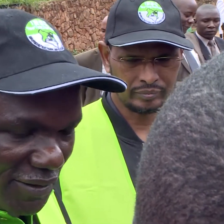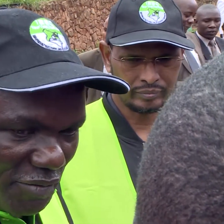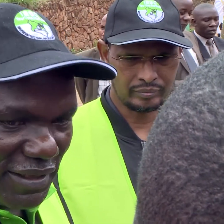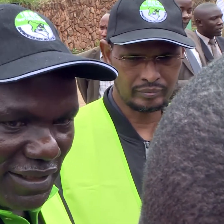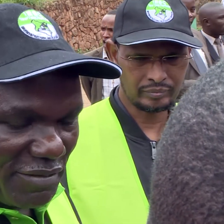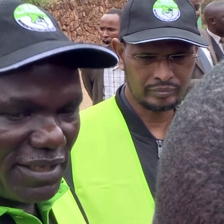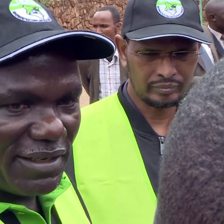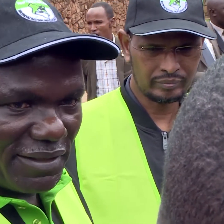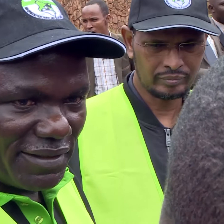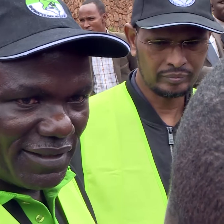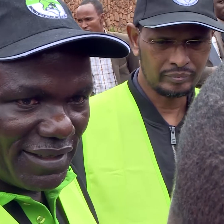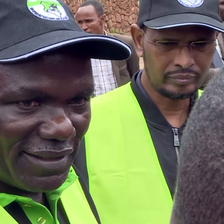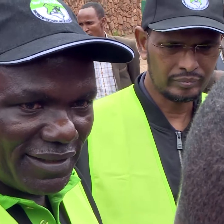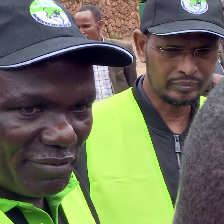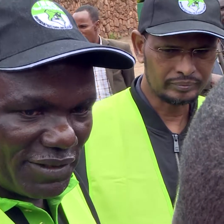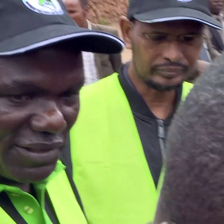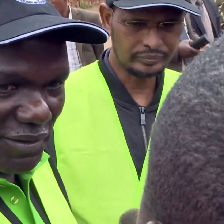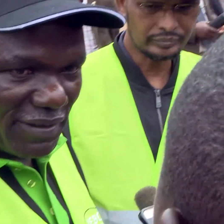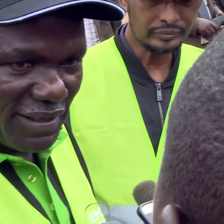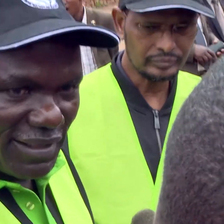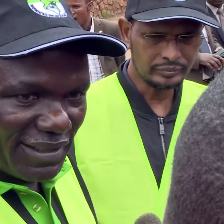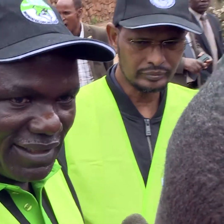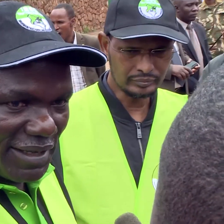we shall communicate immediately.